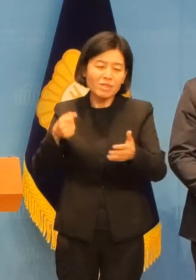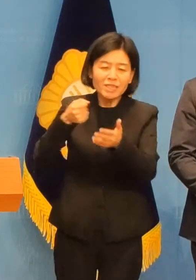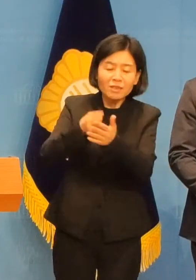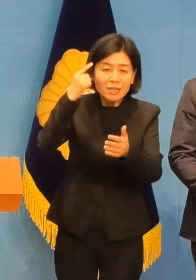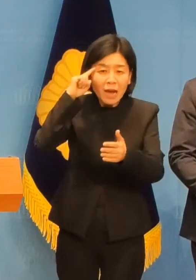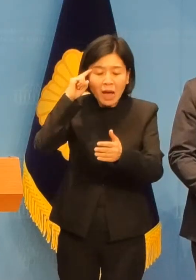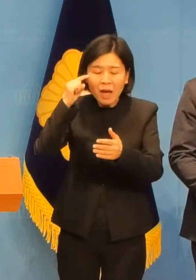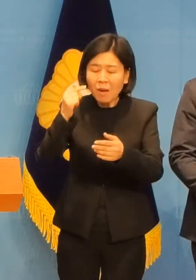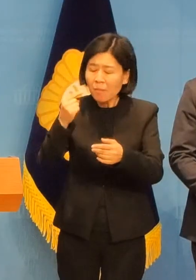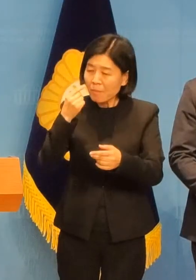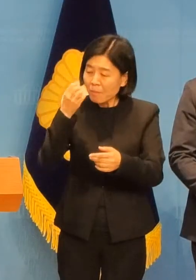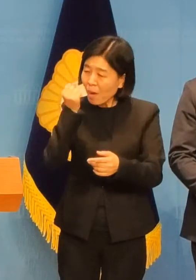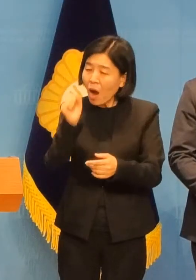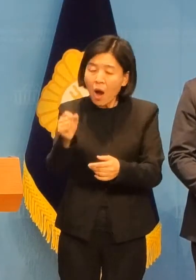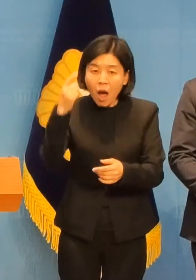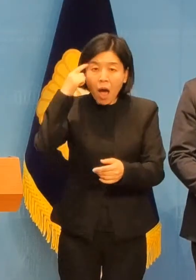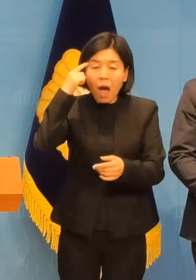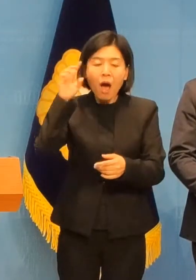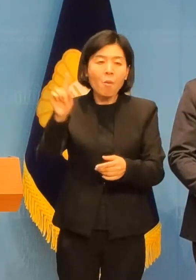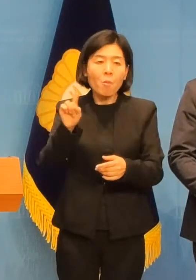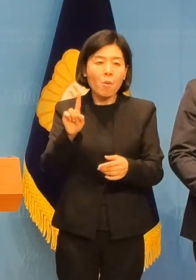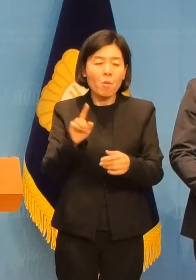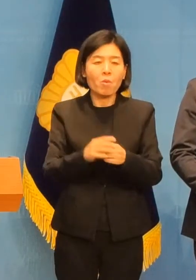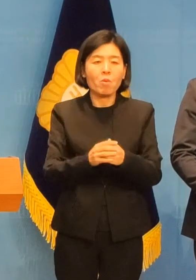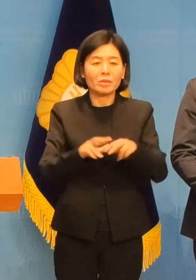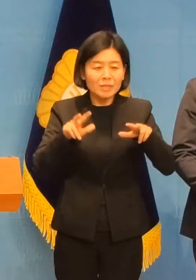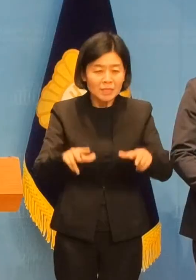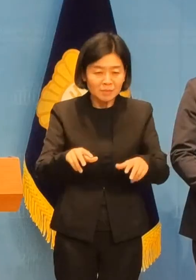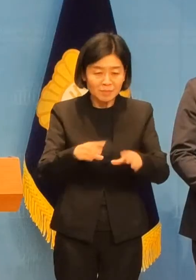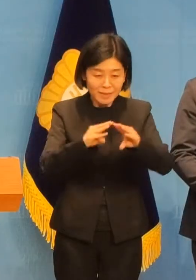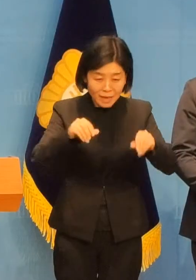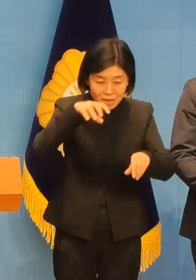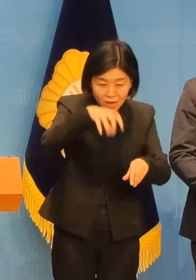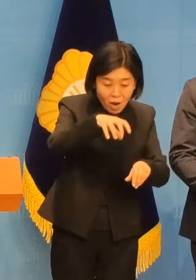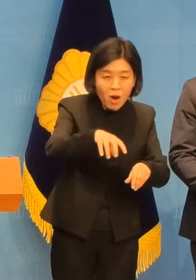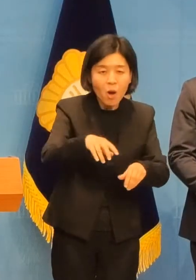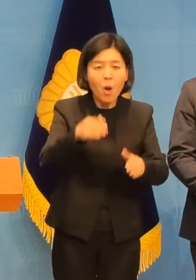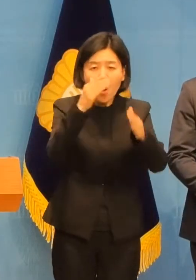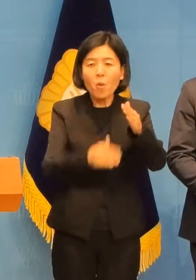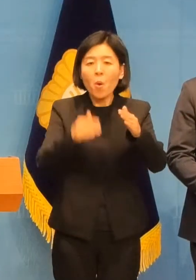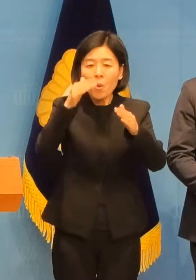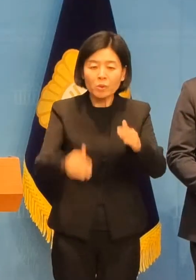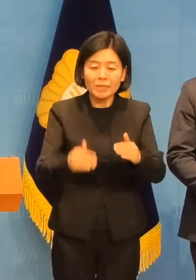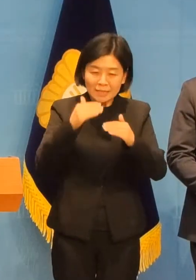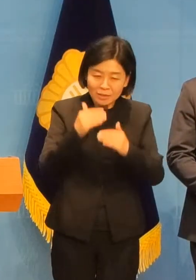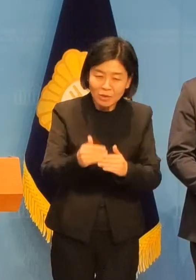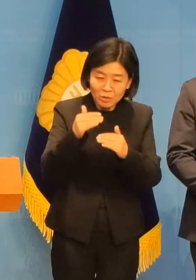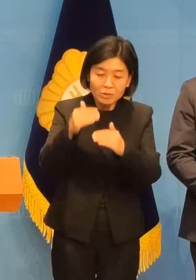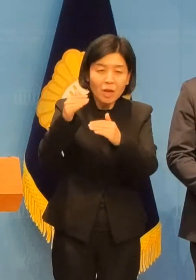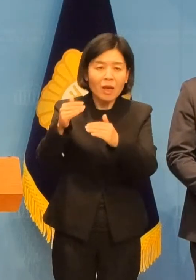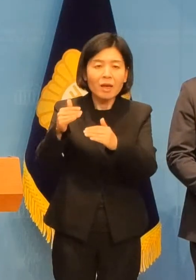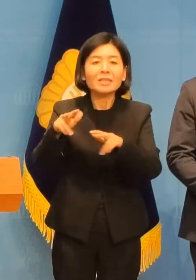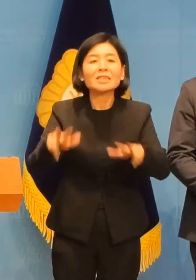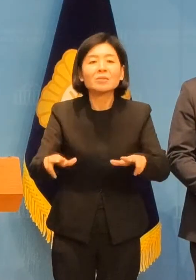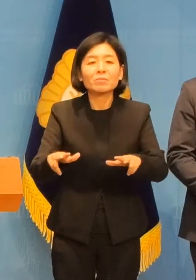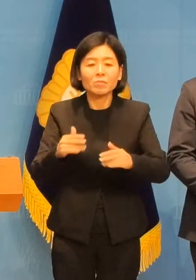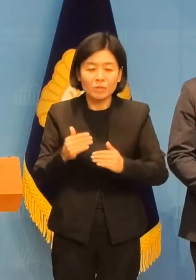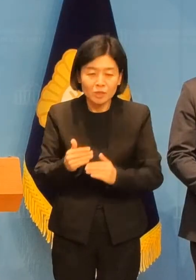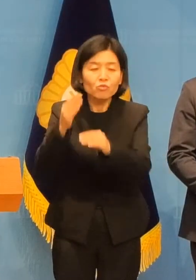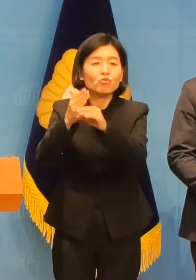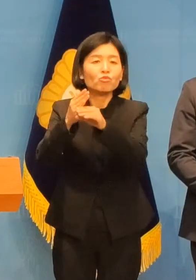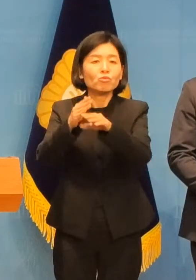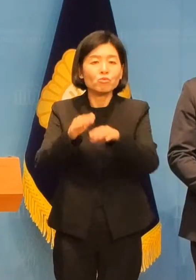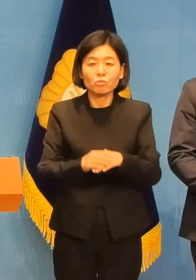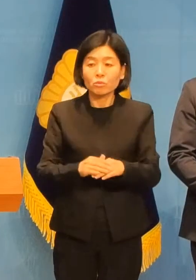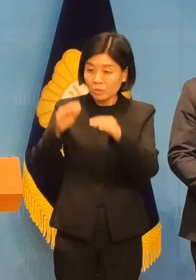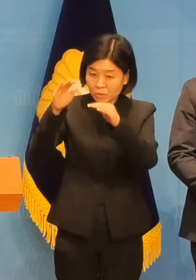자원순환센터 입지는 현재 입지선정위원회를 통해 공식 절차가 진행 중인 사항으로 해당